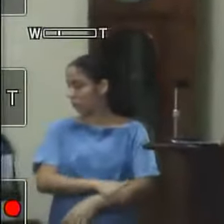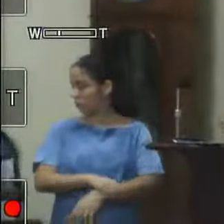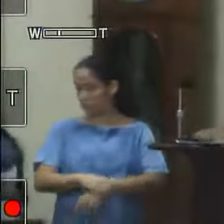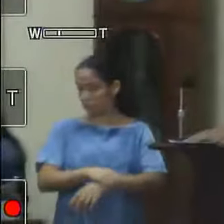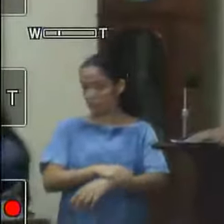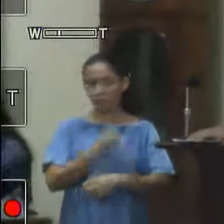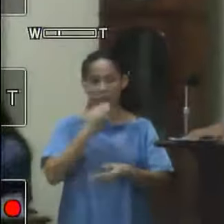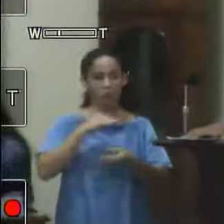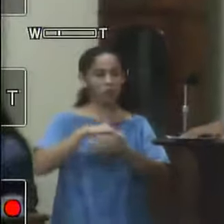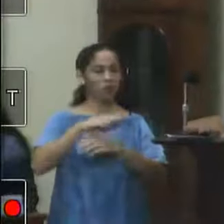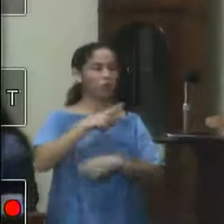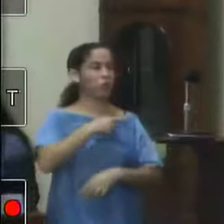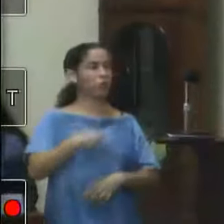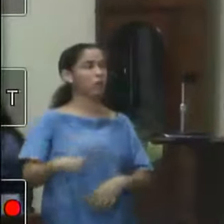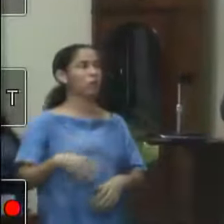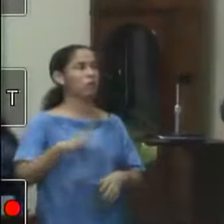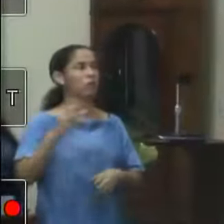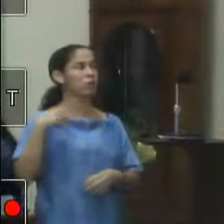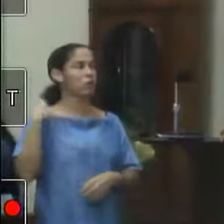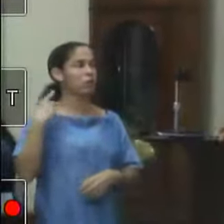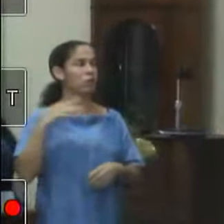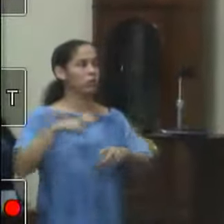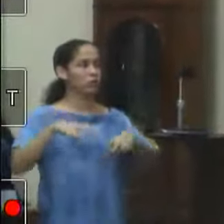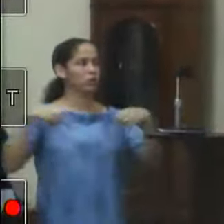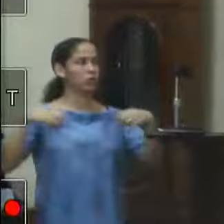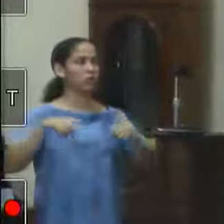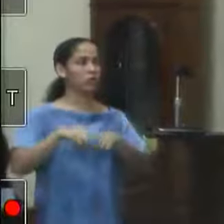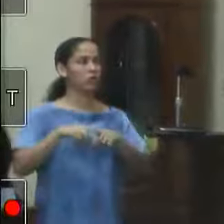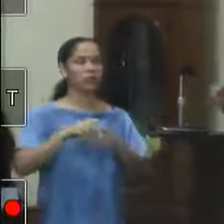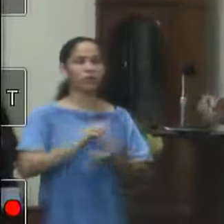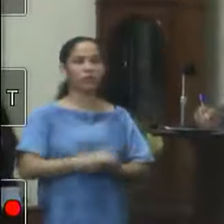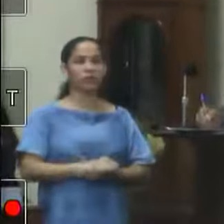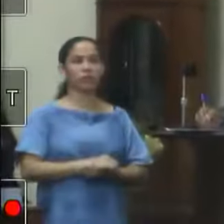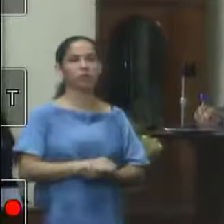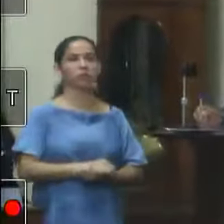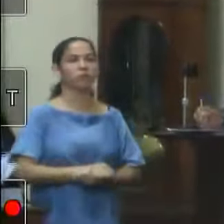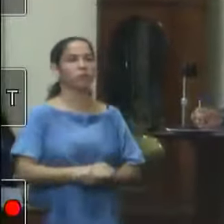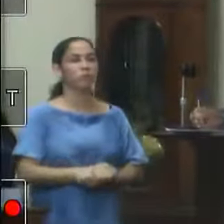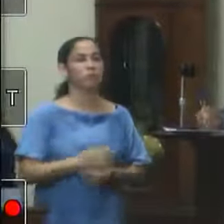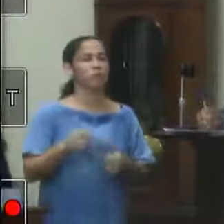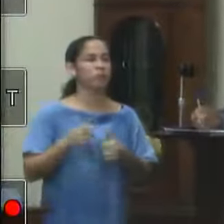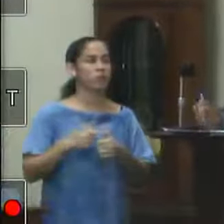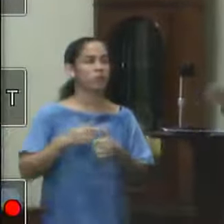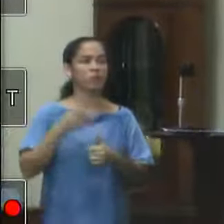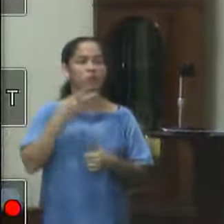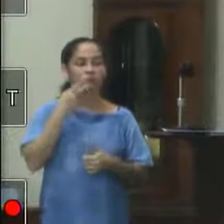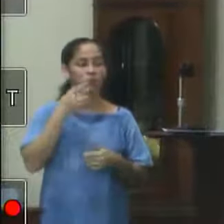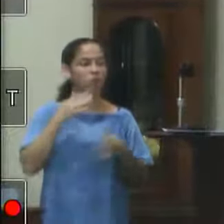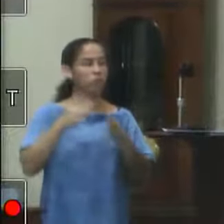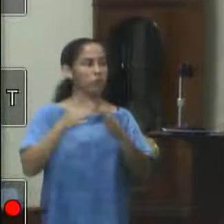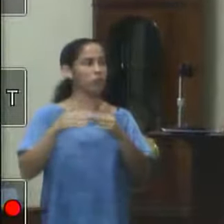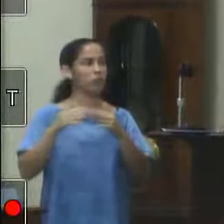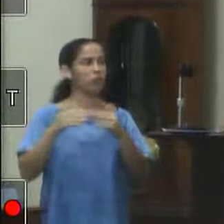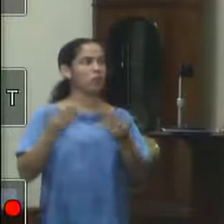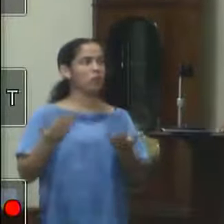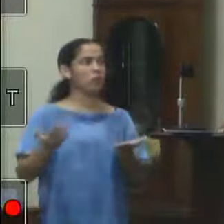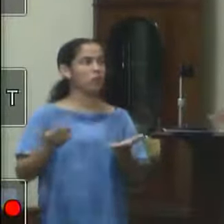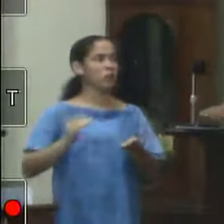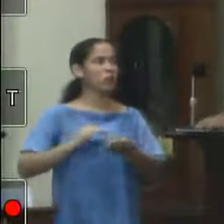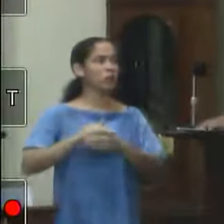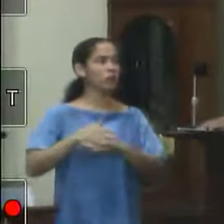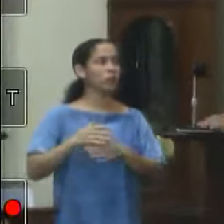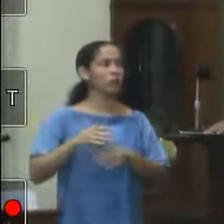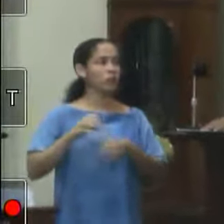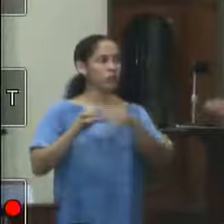Boa noite, presidente, a mesa, vereadores e assistência que nos honra. Primeiramente, eu queria dizer que eu fiz um requerimento nessa noite